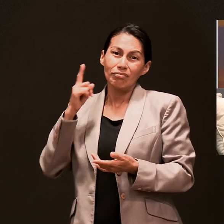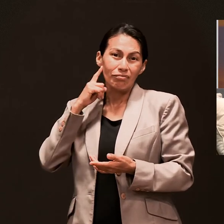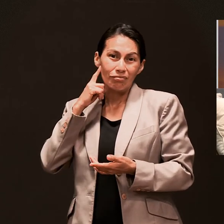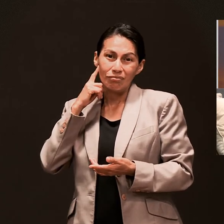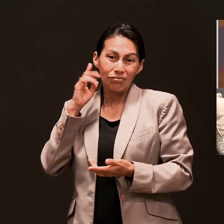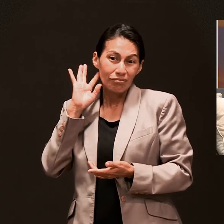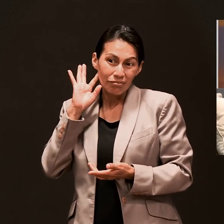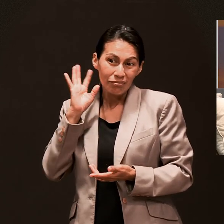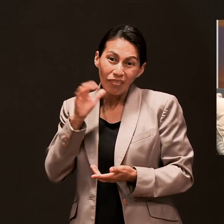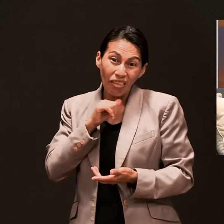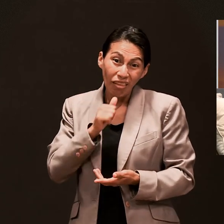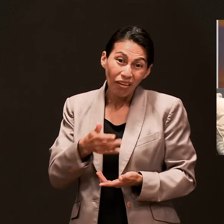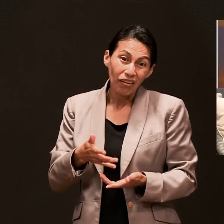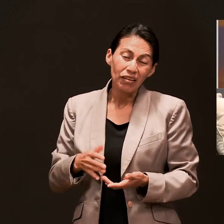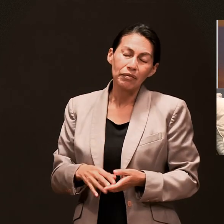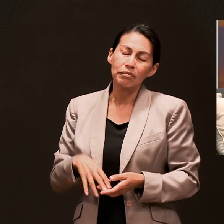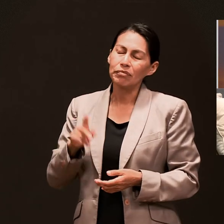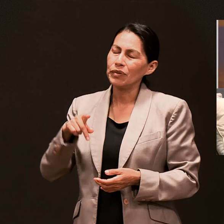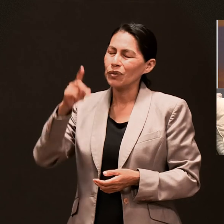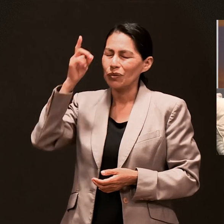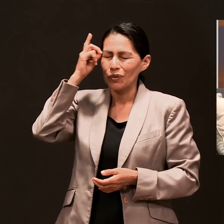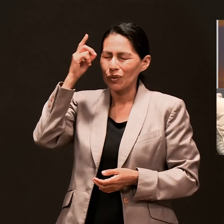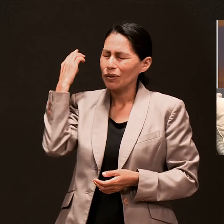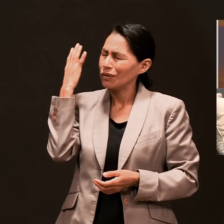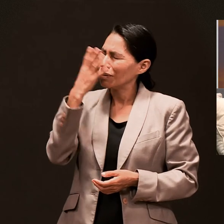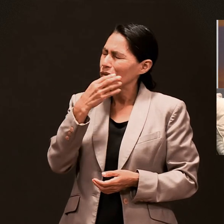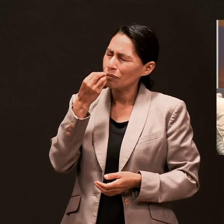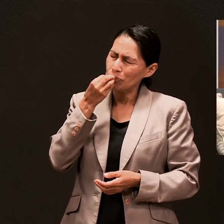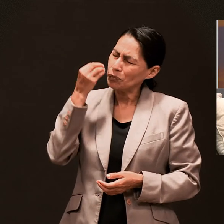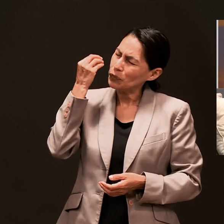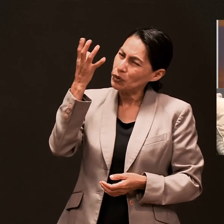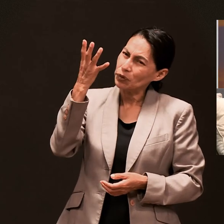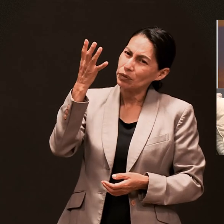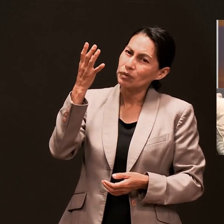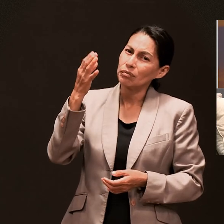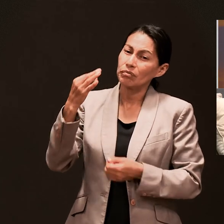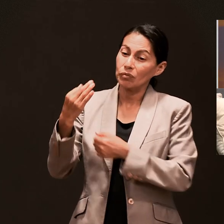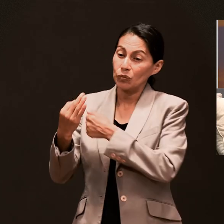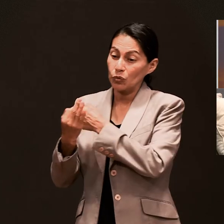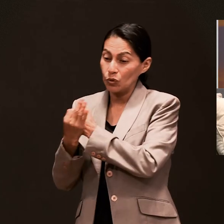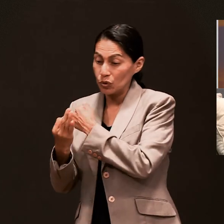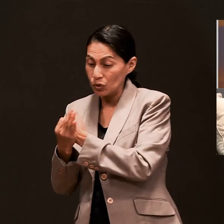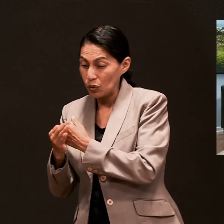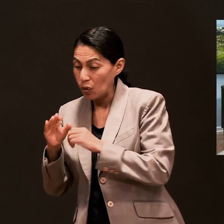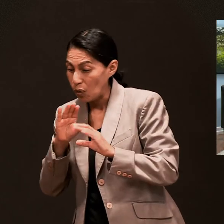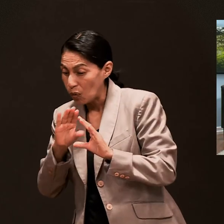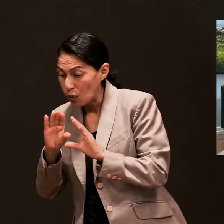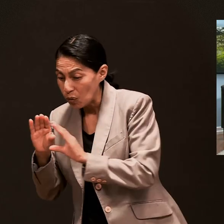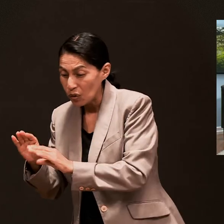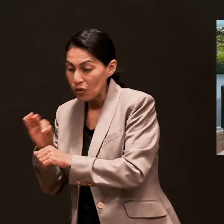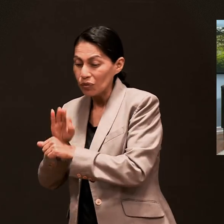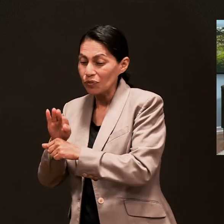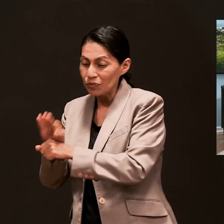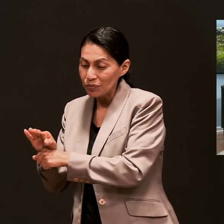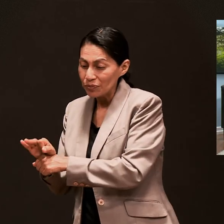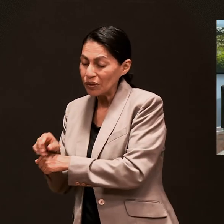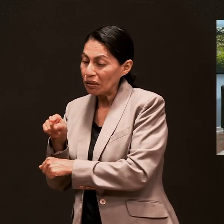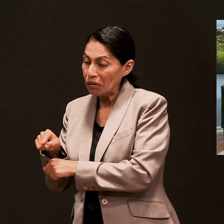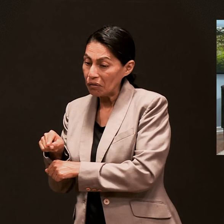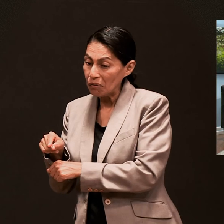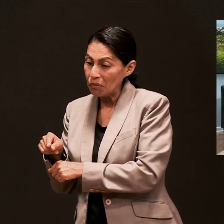pintarle y todo eso pues no escuchan pero Dios es maravilloso que los protegió que los